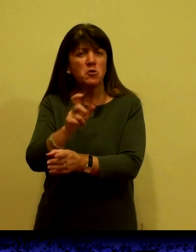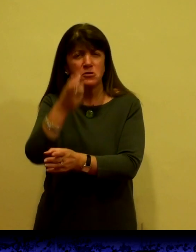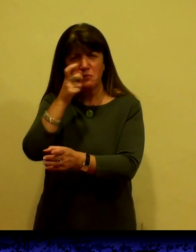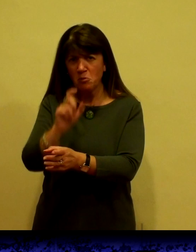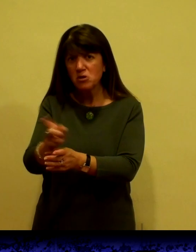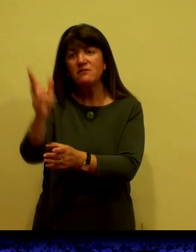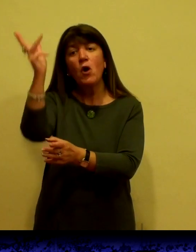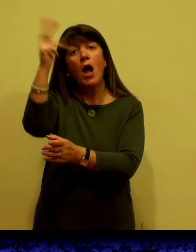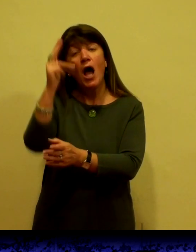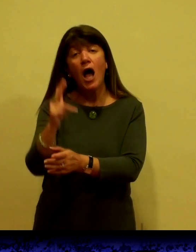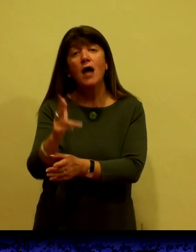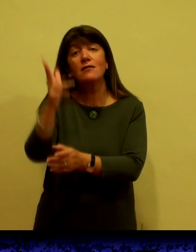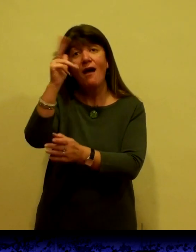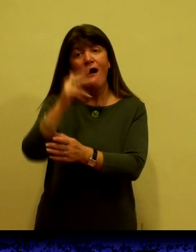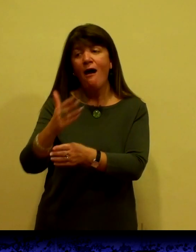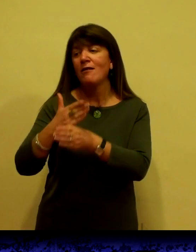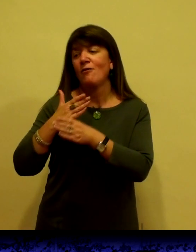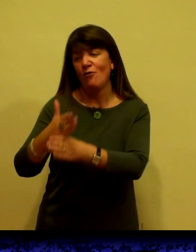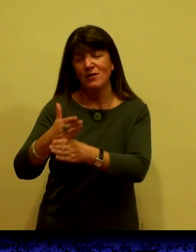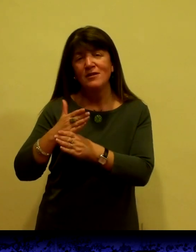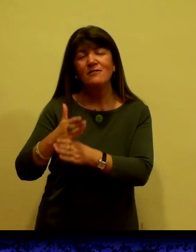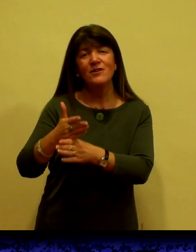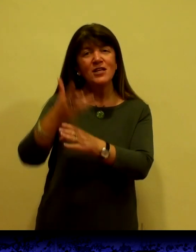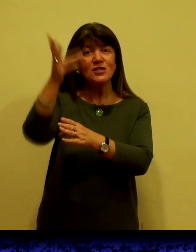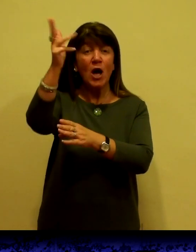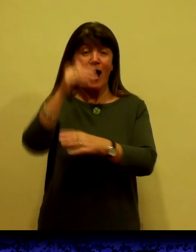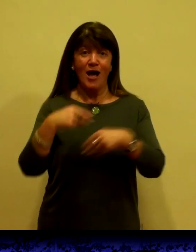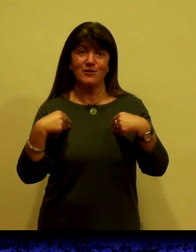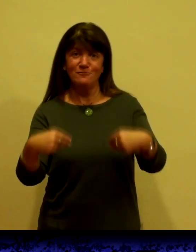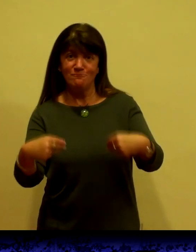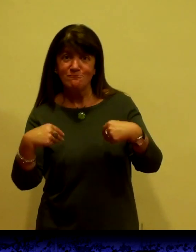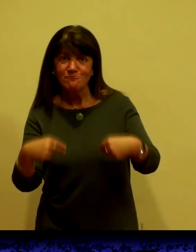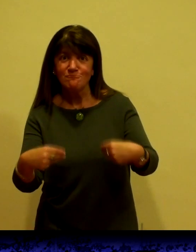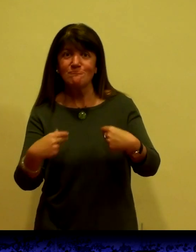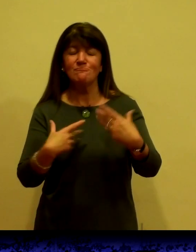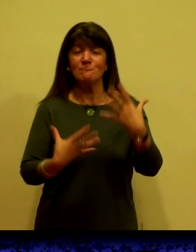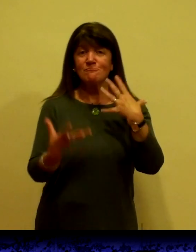quella condivisa, quella partecipata,